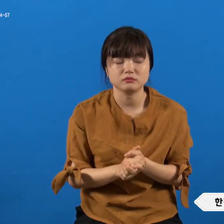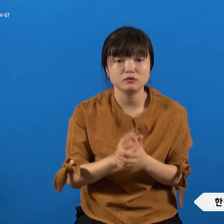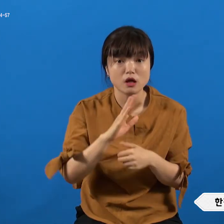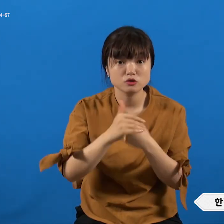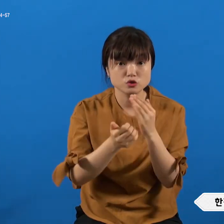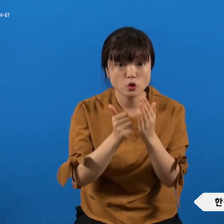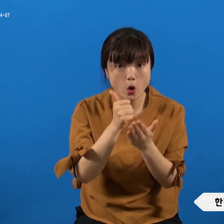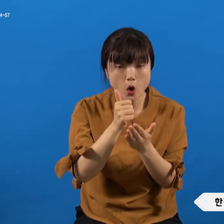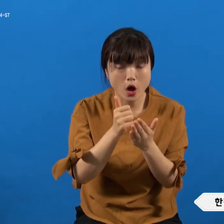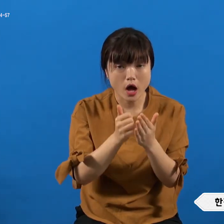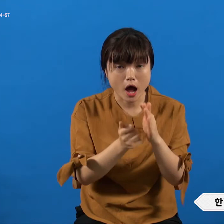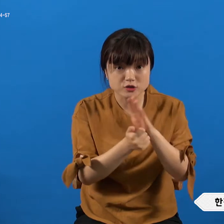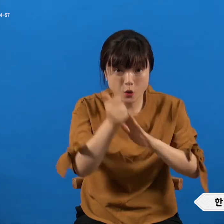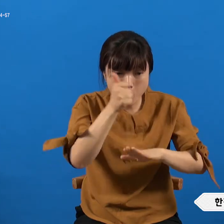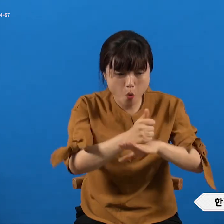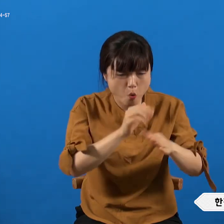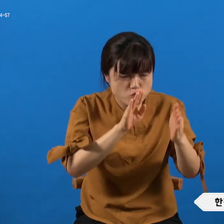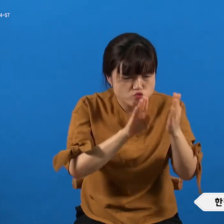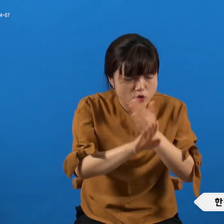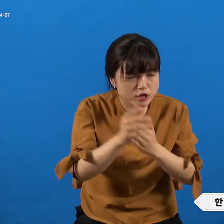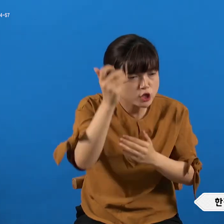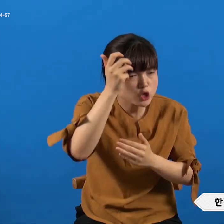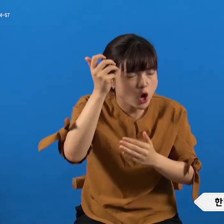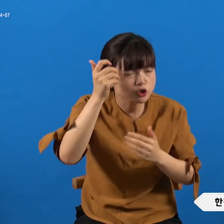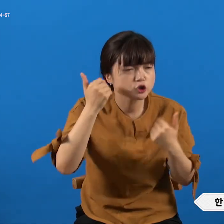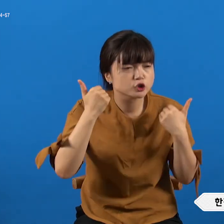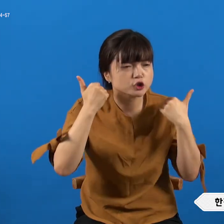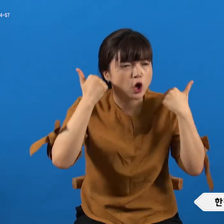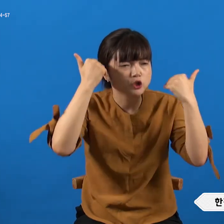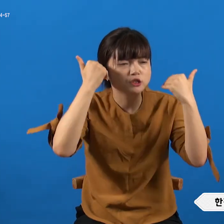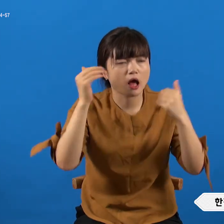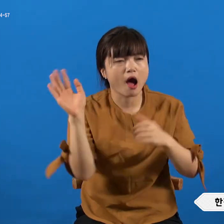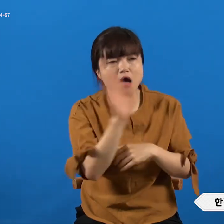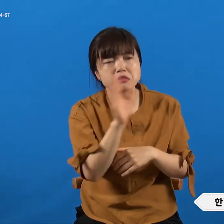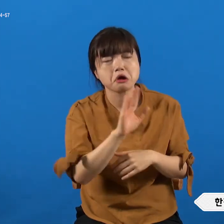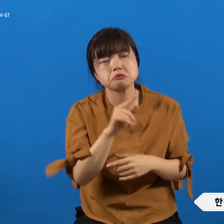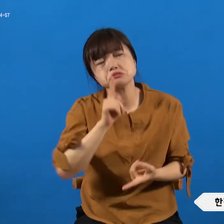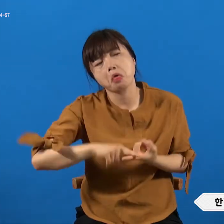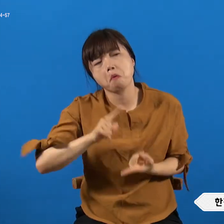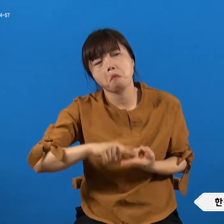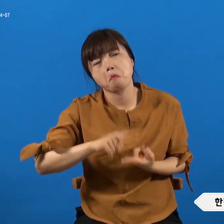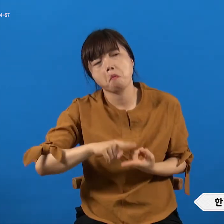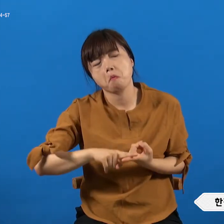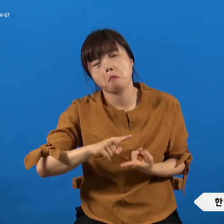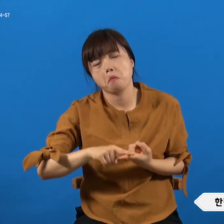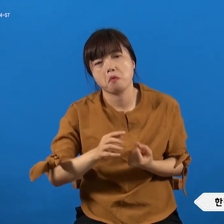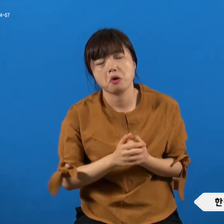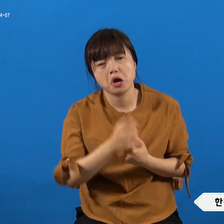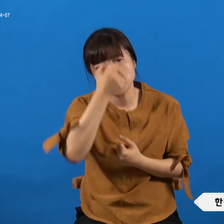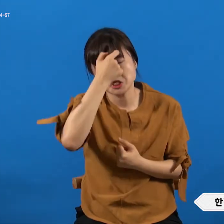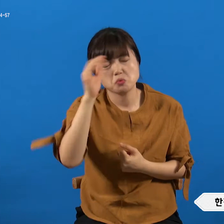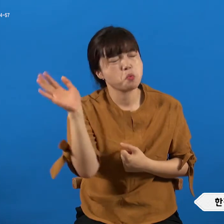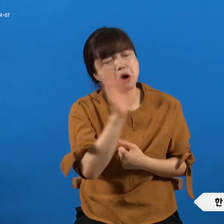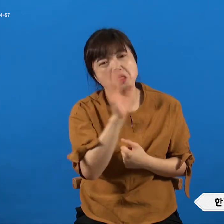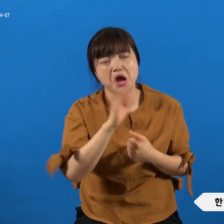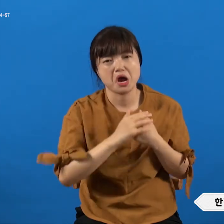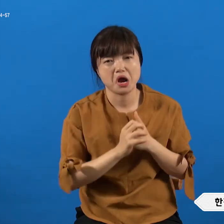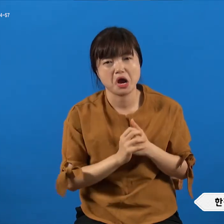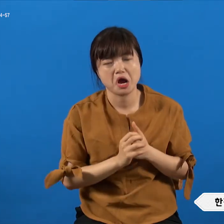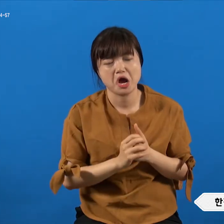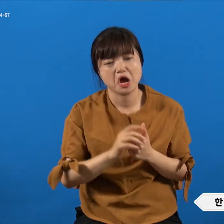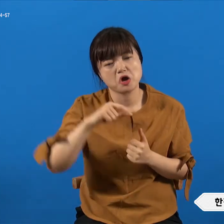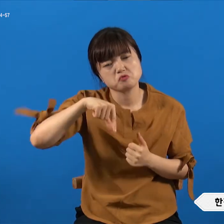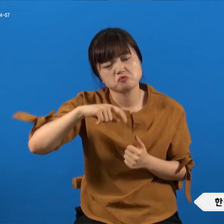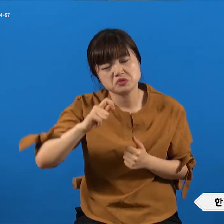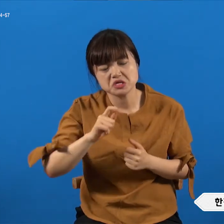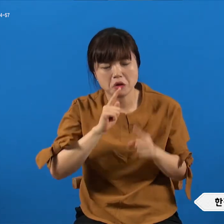성공하고 나면 영적인 성장이 스톱되어 버리는 사람들이 많습니다. 기도도 식어지고